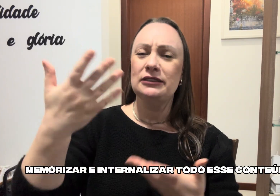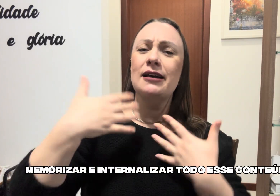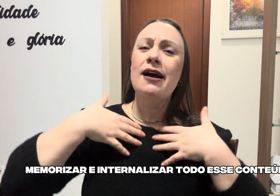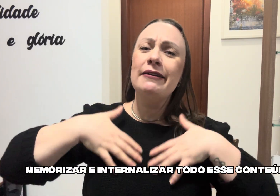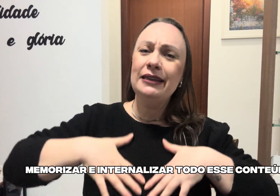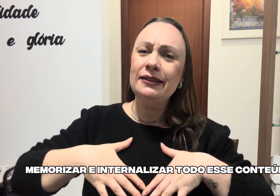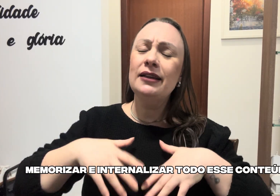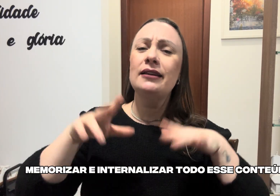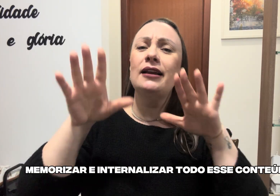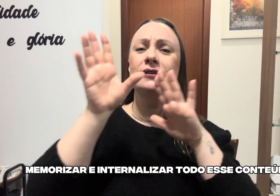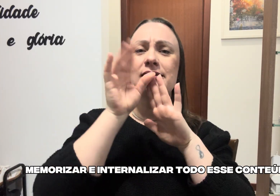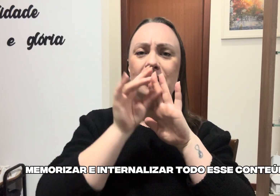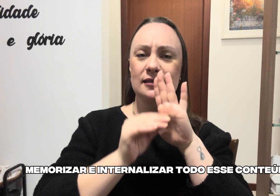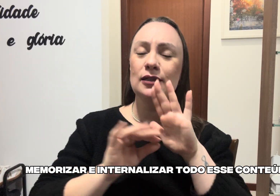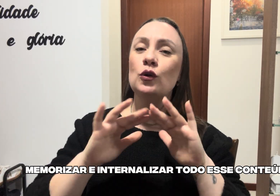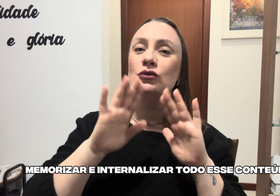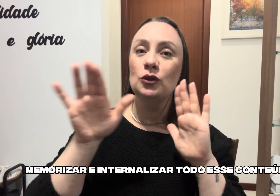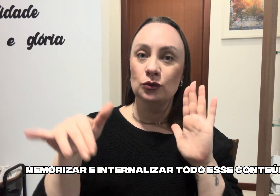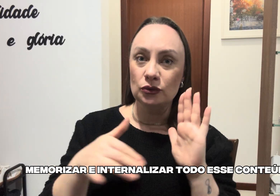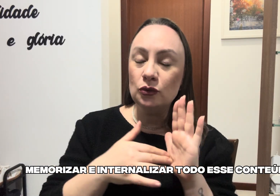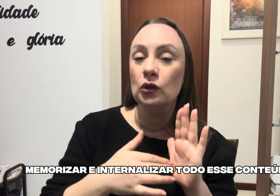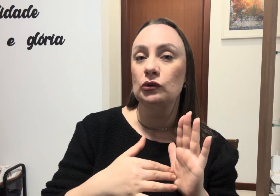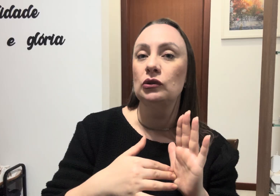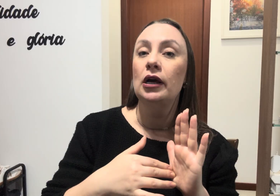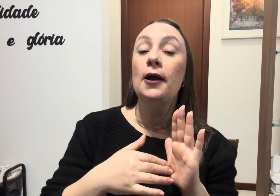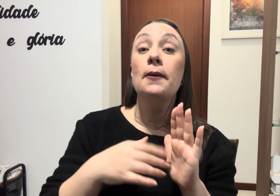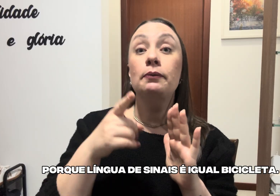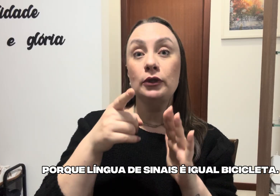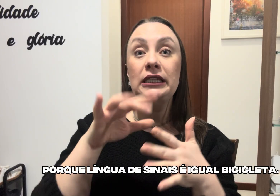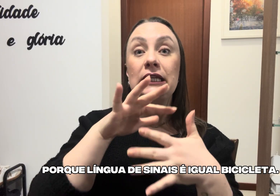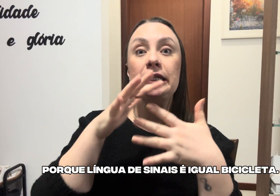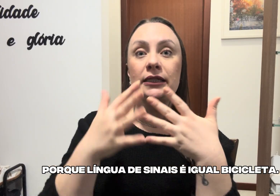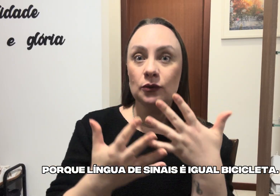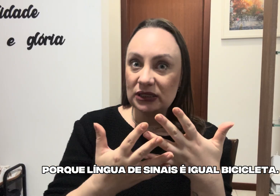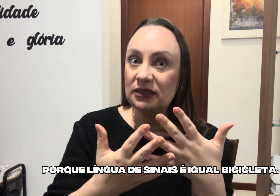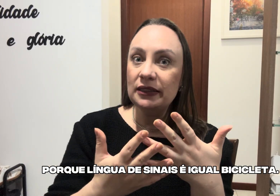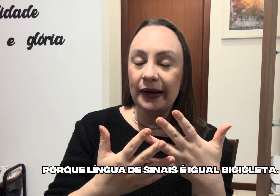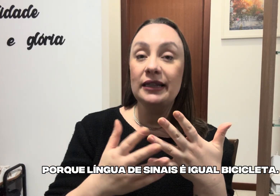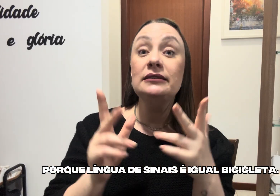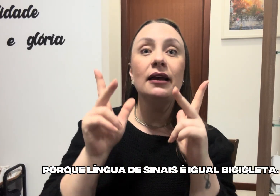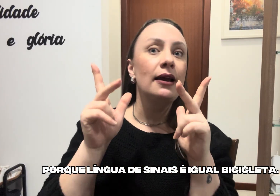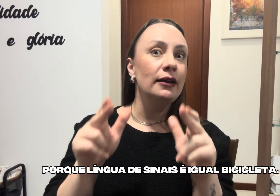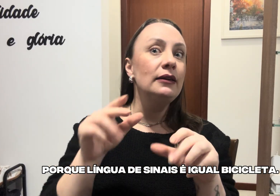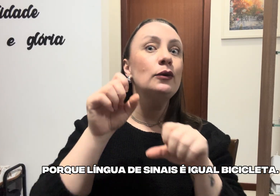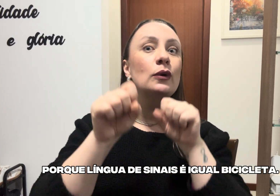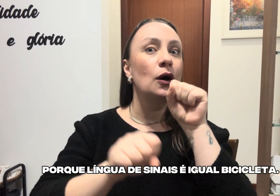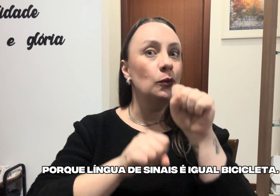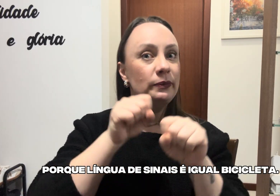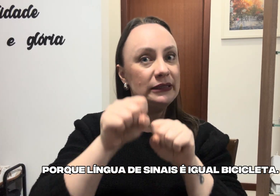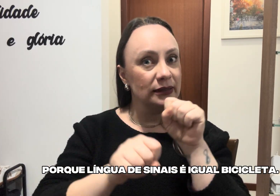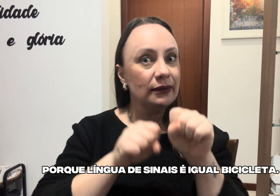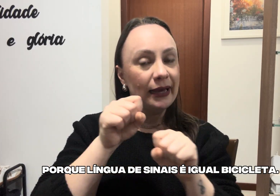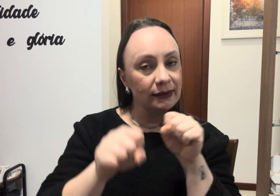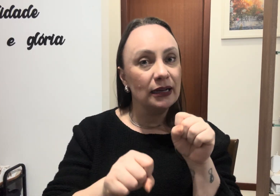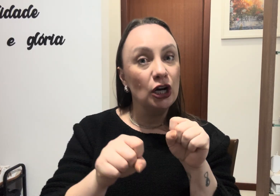memorizar e internalizar esse conteúdo todo. Porque língua de sinais é igual bicicleta.